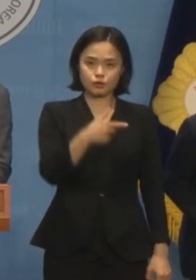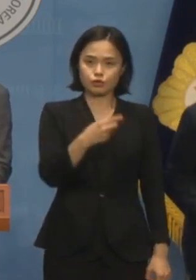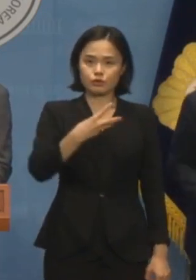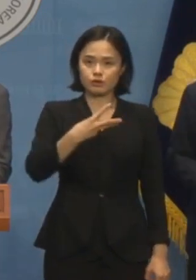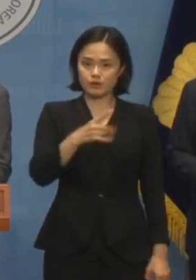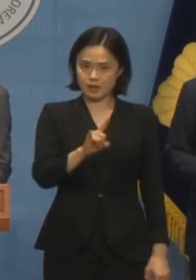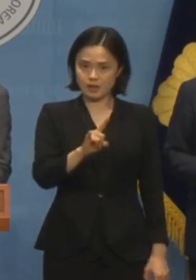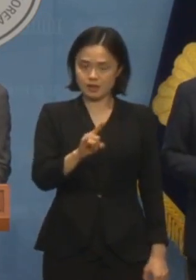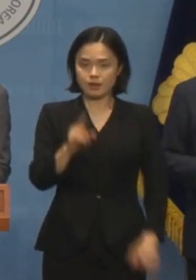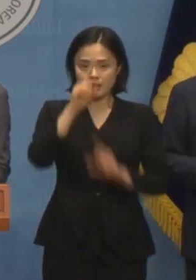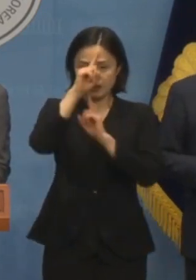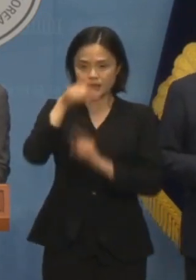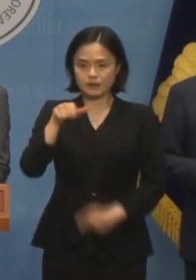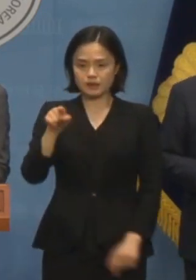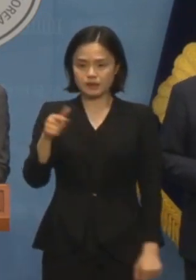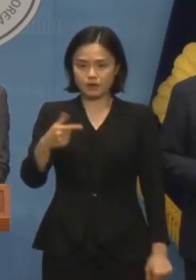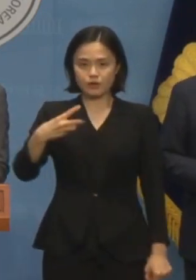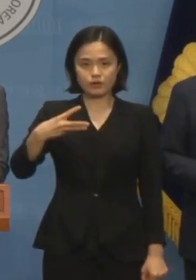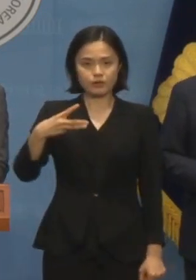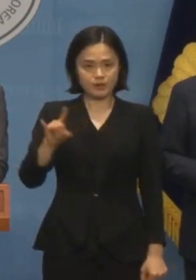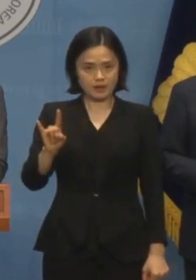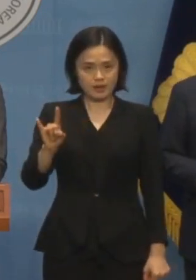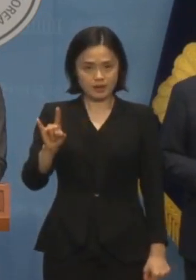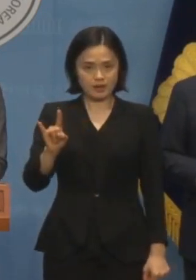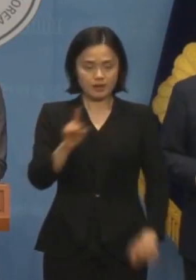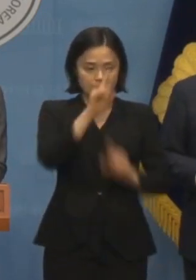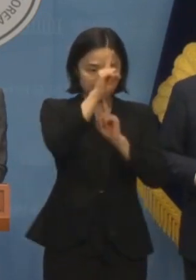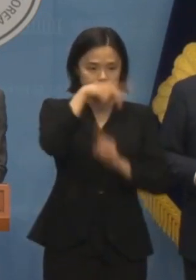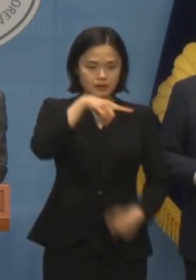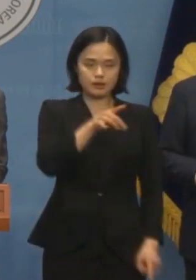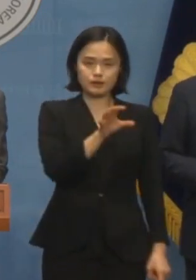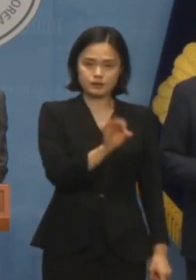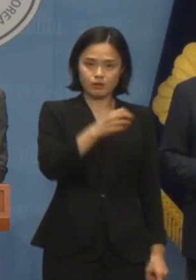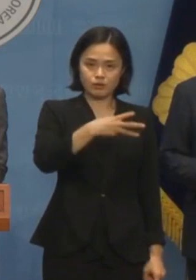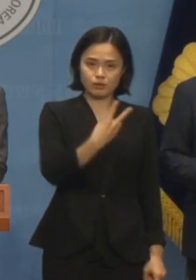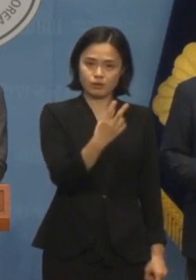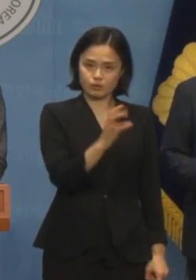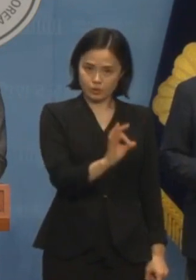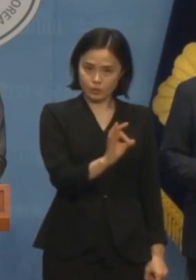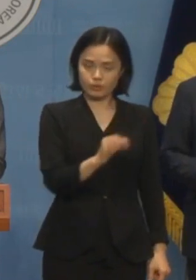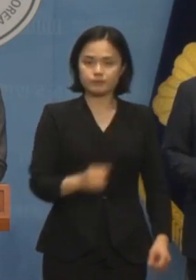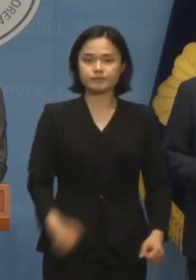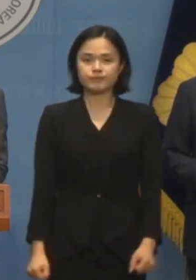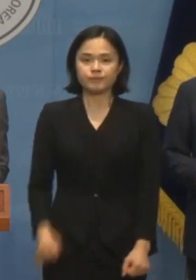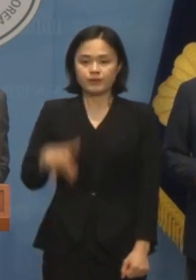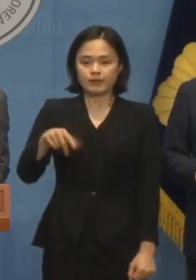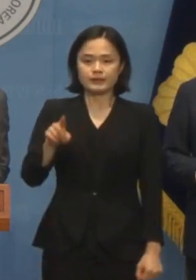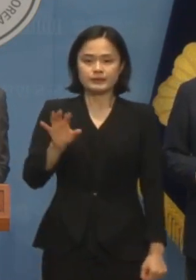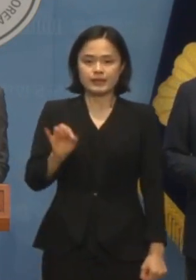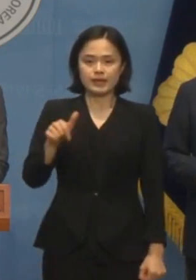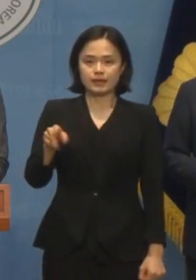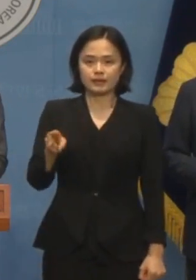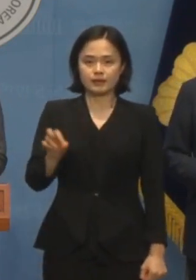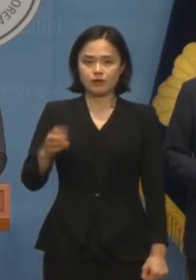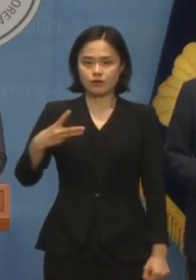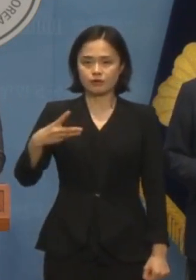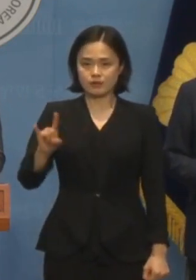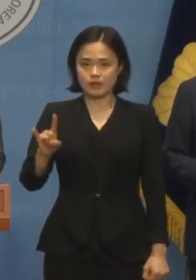위원이십니다. 이건태 위원이십니다. 이성용 위원이십니다. 그리고 장경태